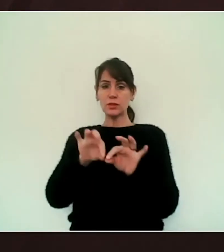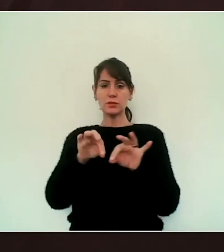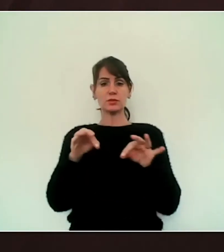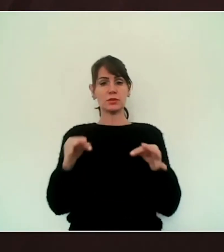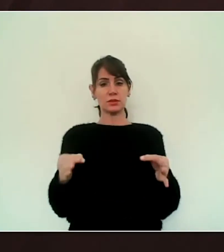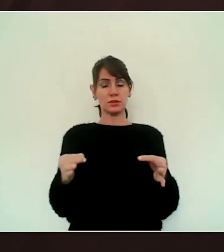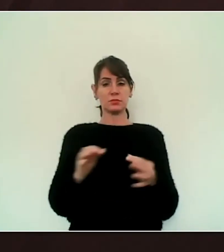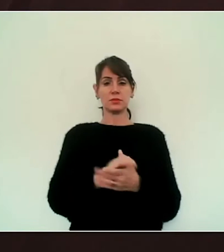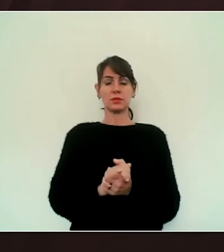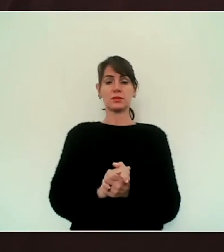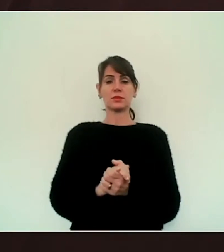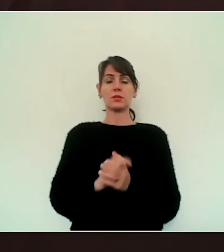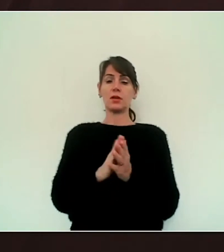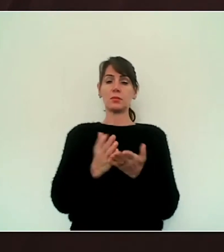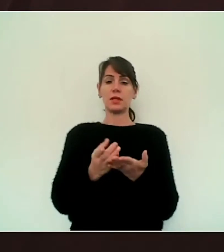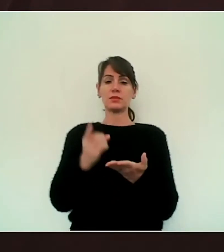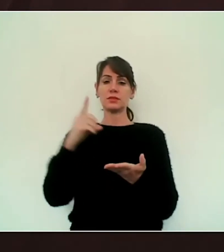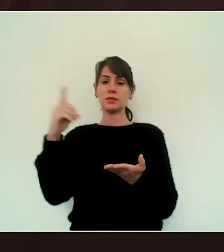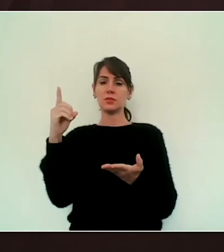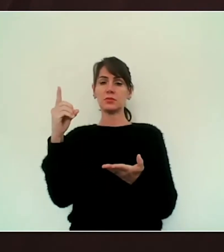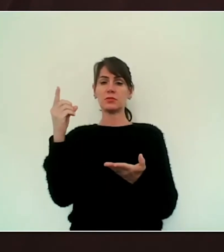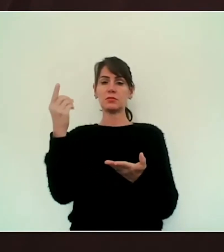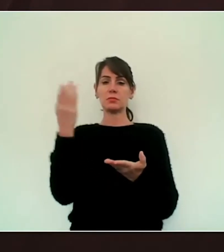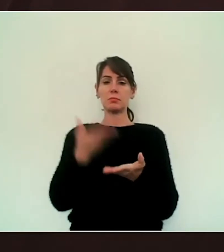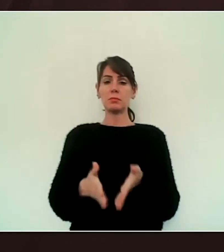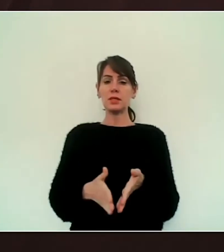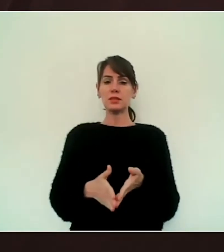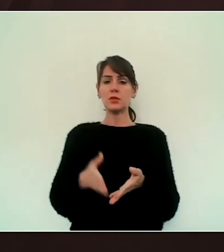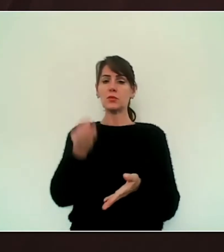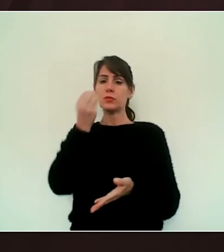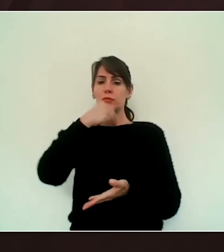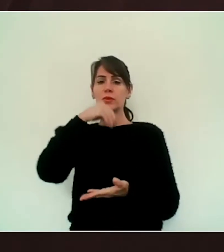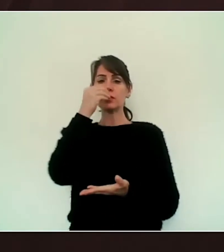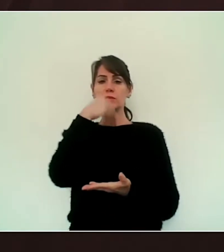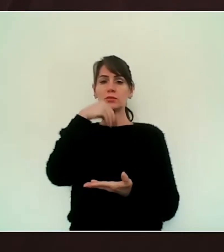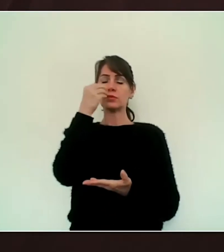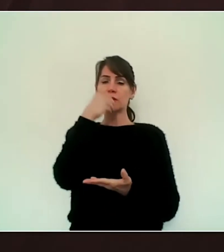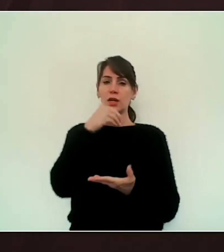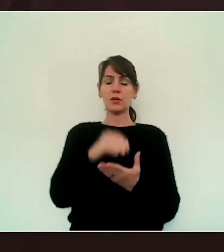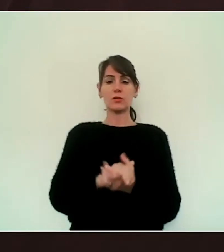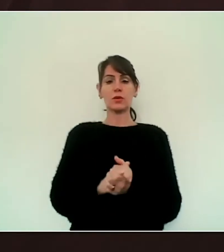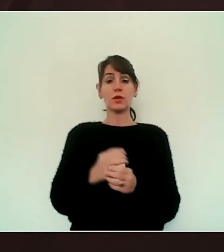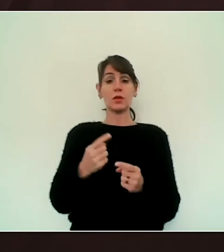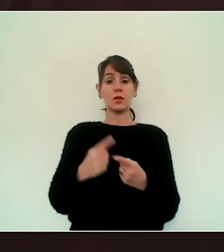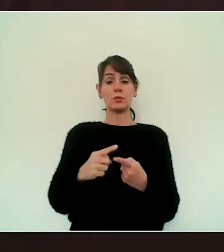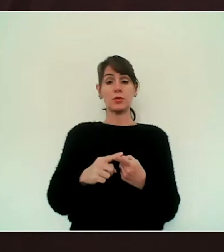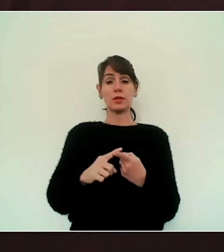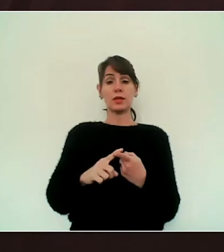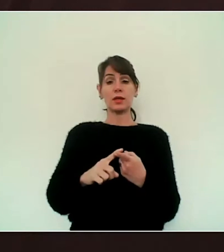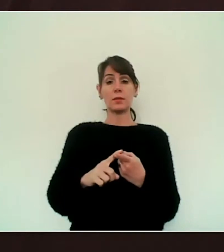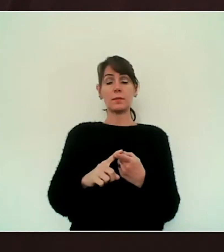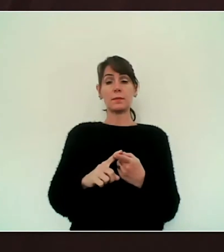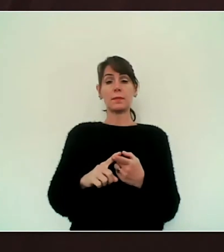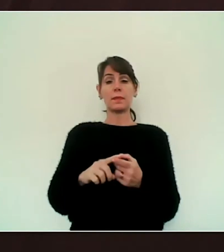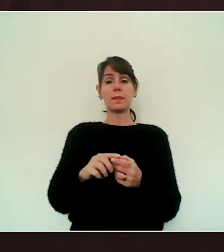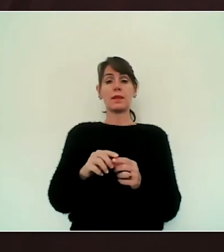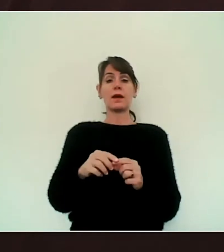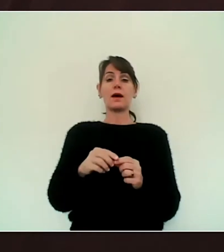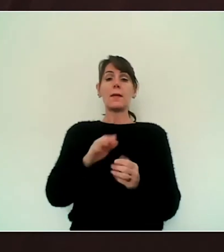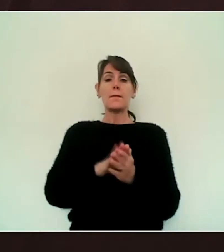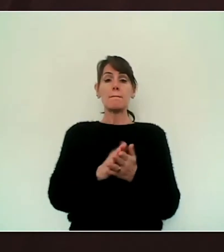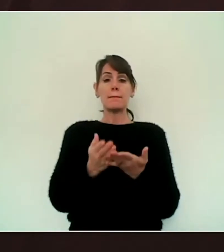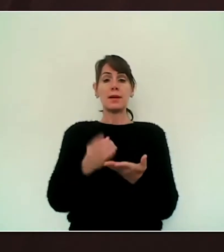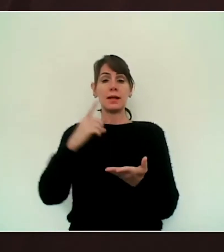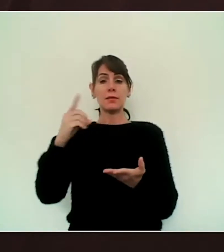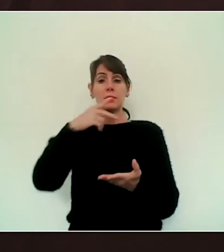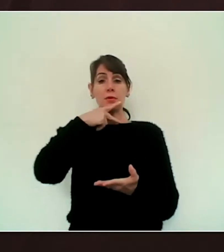basear nas opiniões humanas. Irmãos, assim foi daí para frente, porque perdeu-se a palavra profética. O